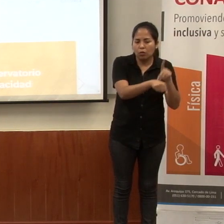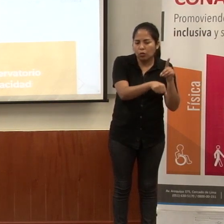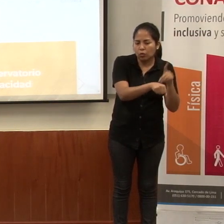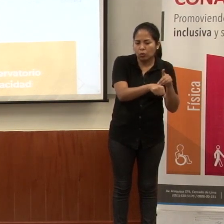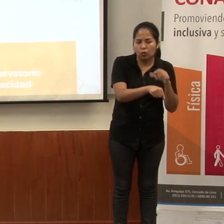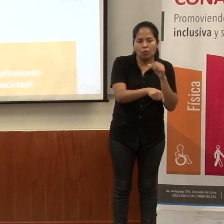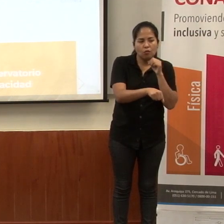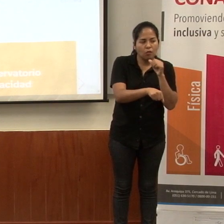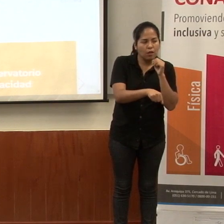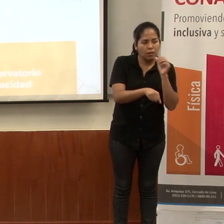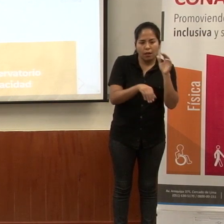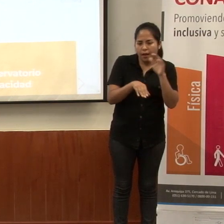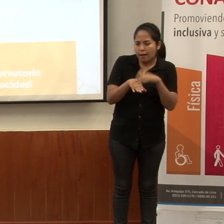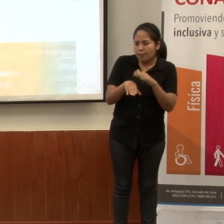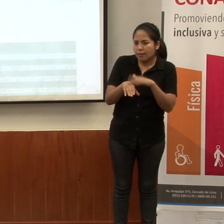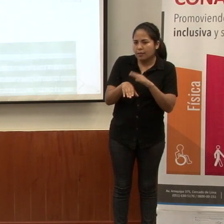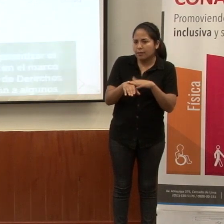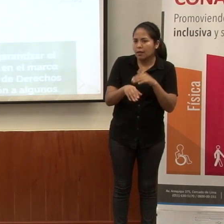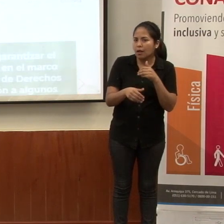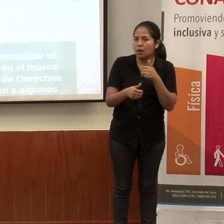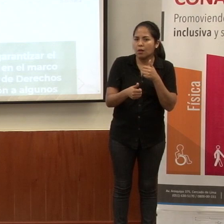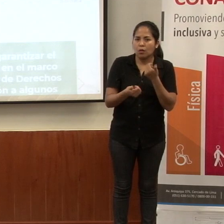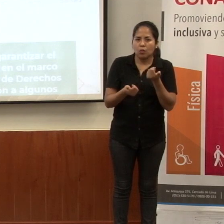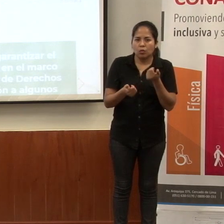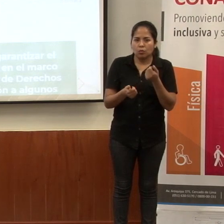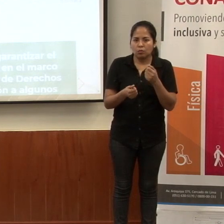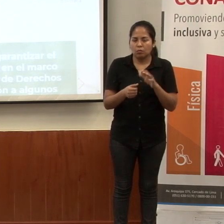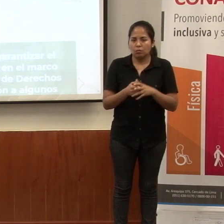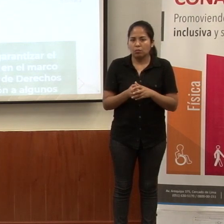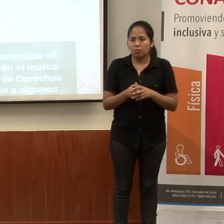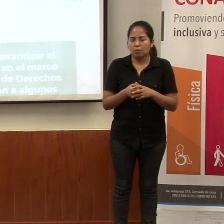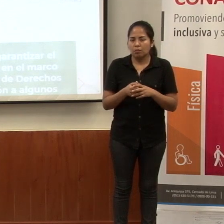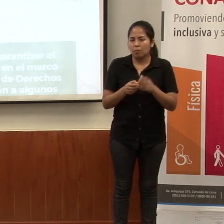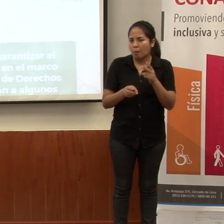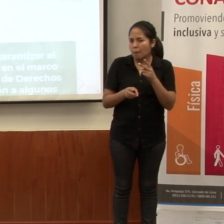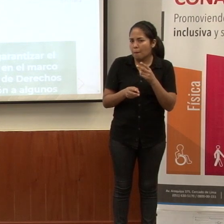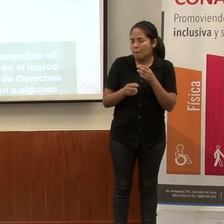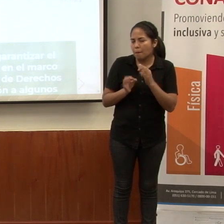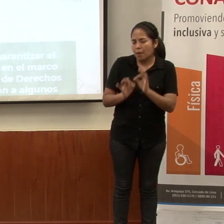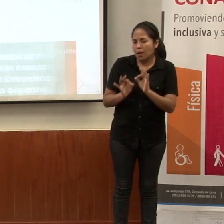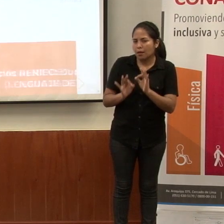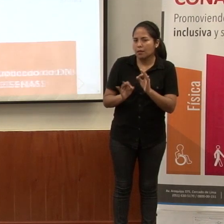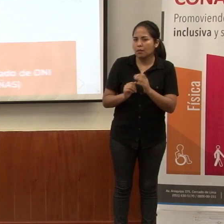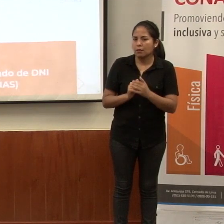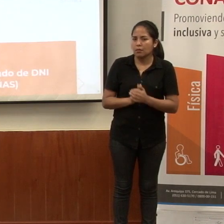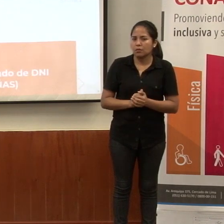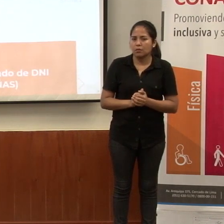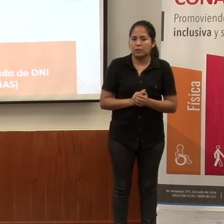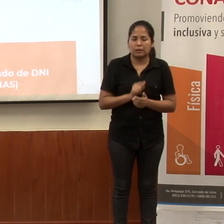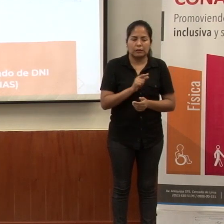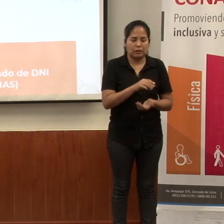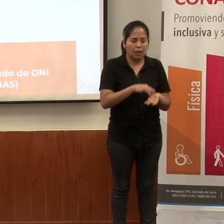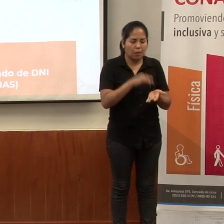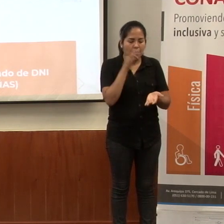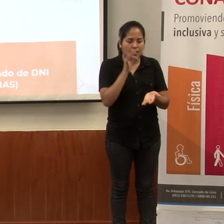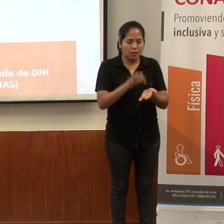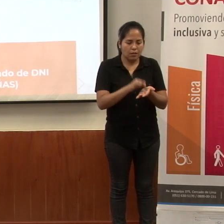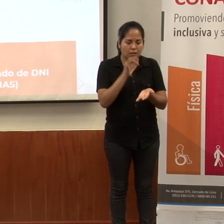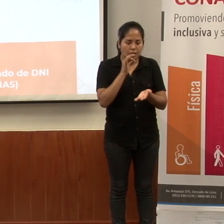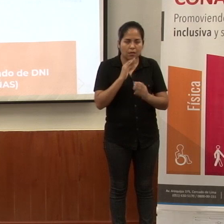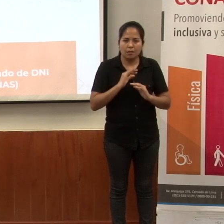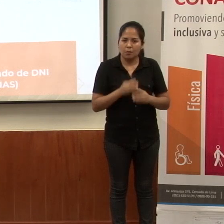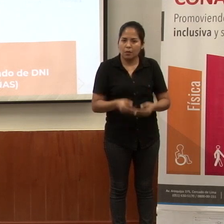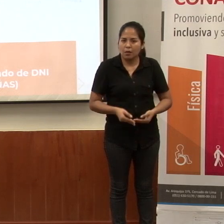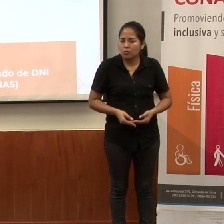madre, qué cosas puede hacer. Al contrario, lo han subido, me dice, a 15 miligramos este tipo de medicina, mañana y